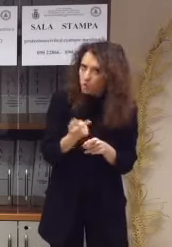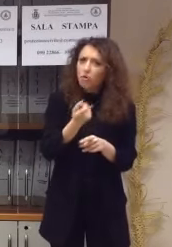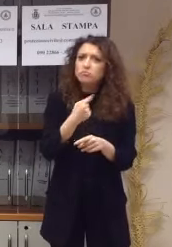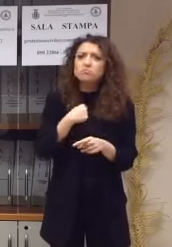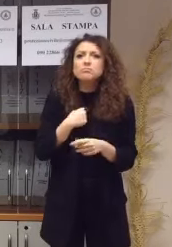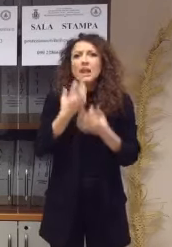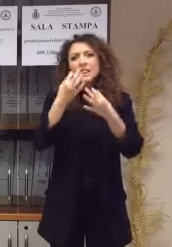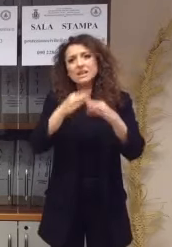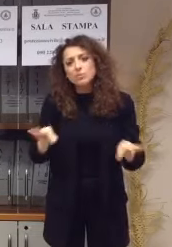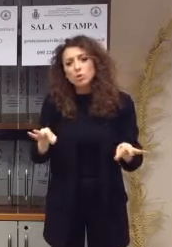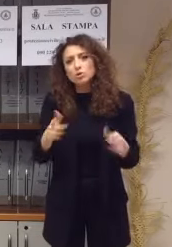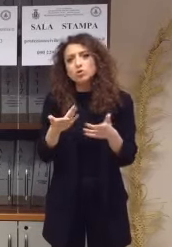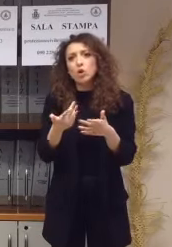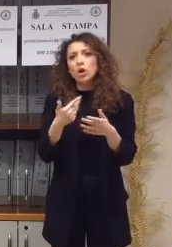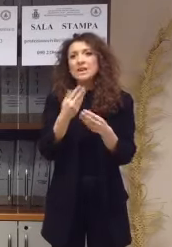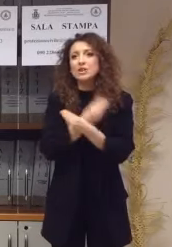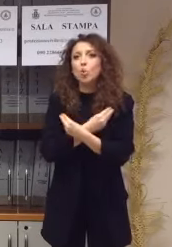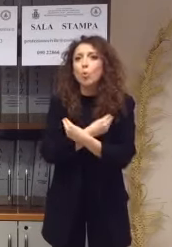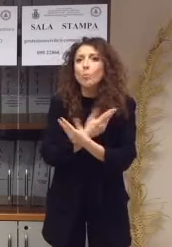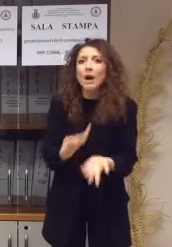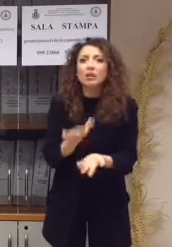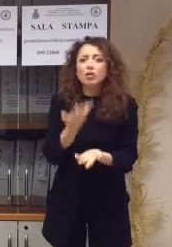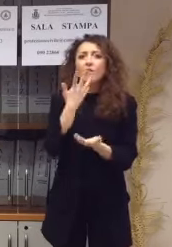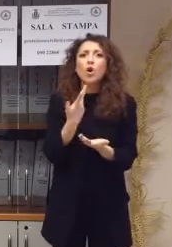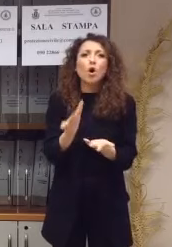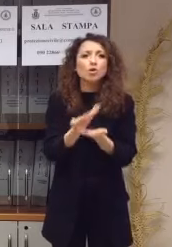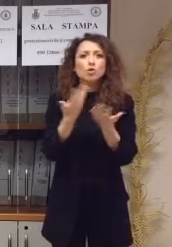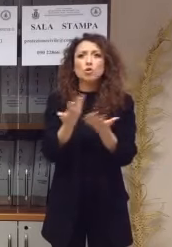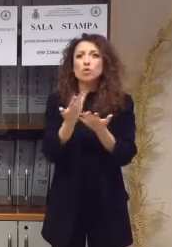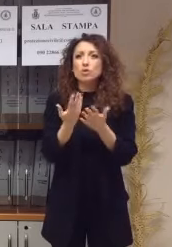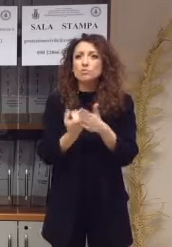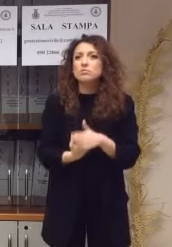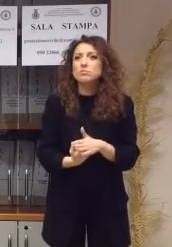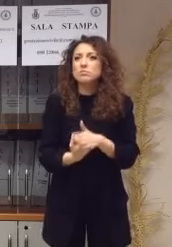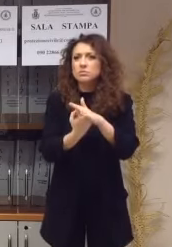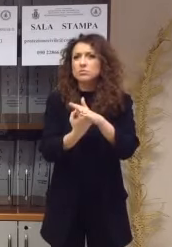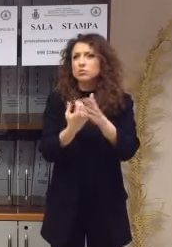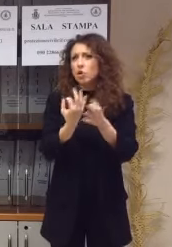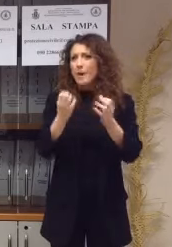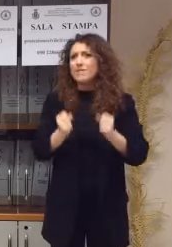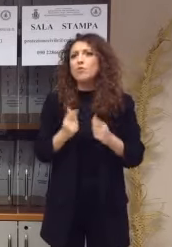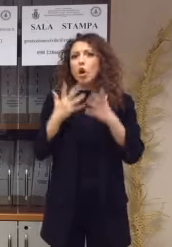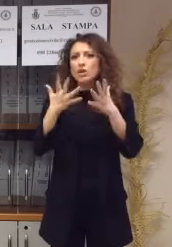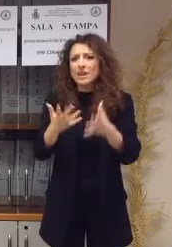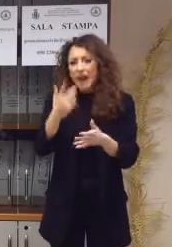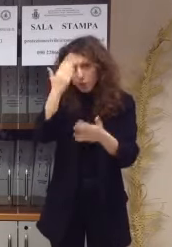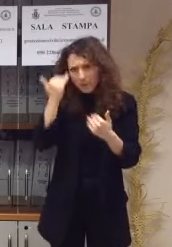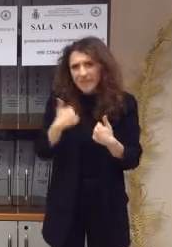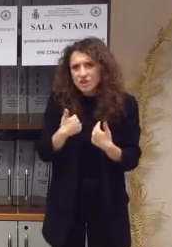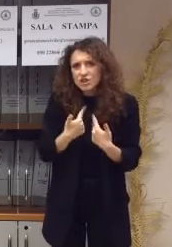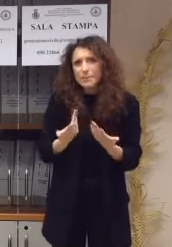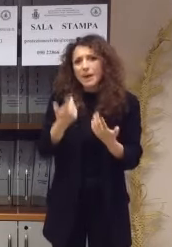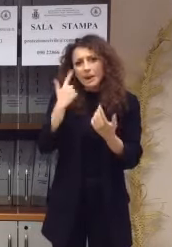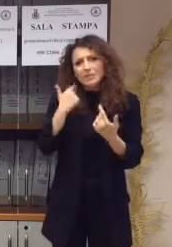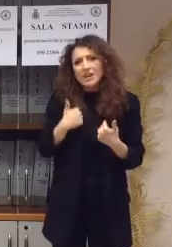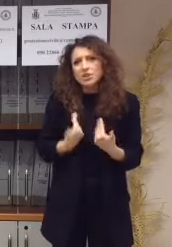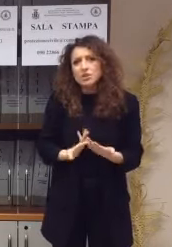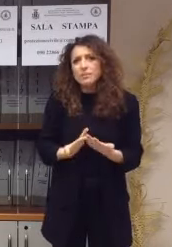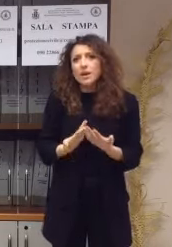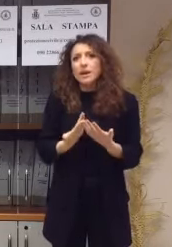completa disposizione, sono disoccupato, vorrei dare una mano ovviamente a scopo di volontariato, mi faccia sapere, aspetto sue notizie anche in